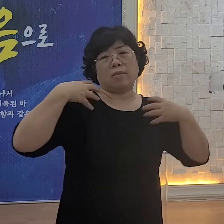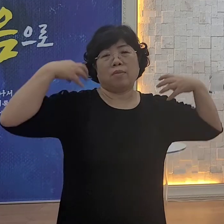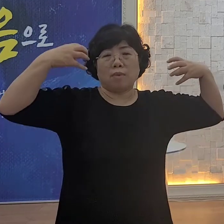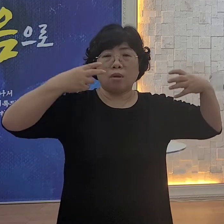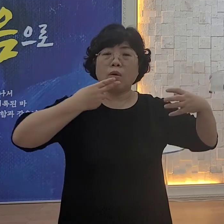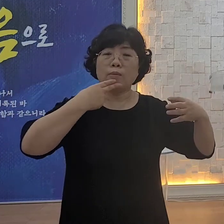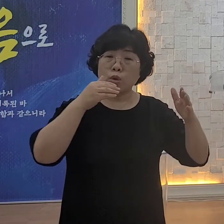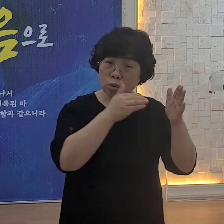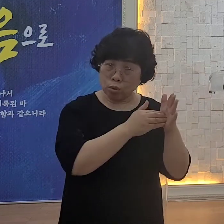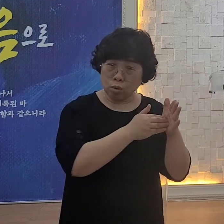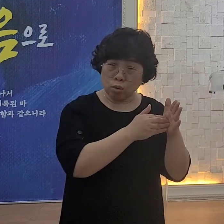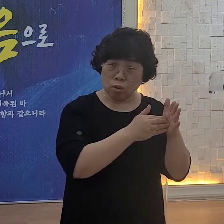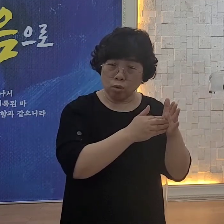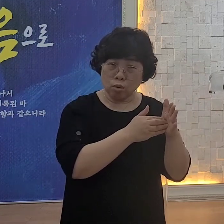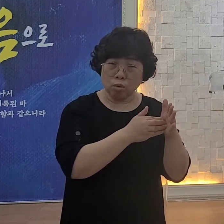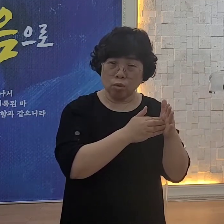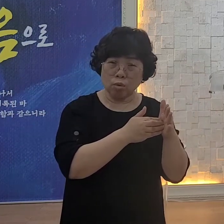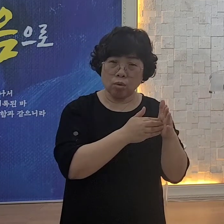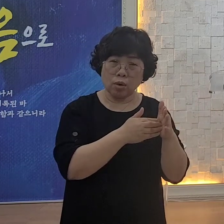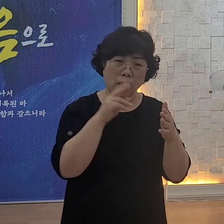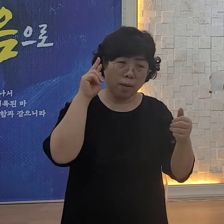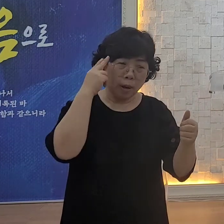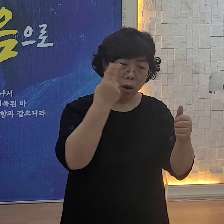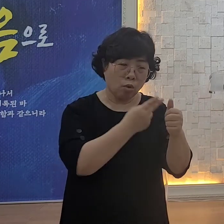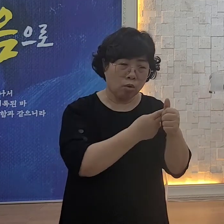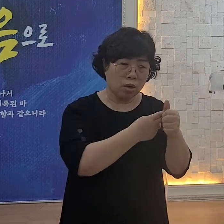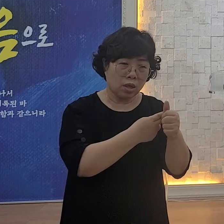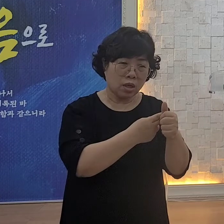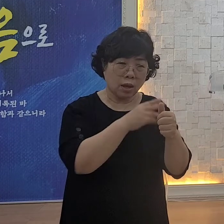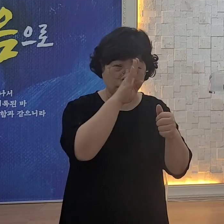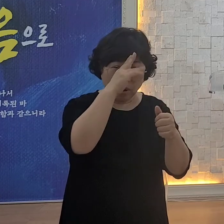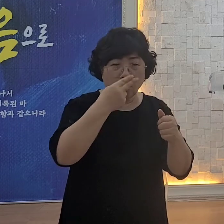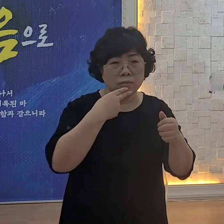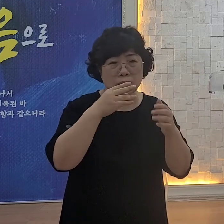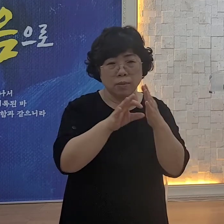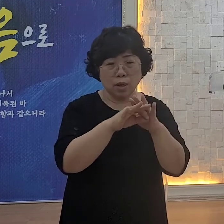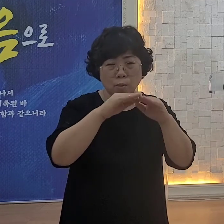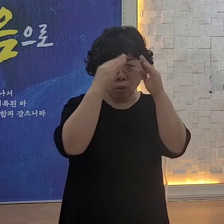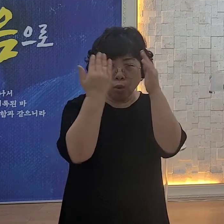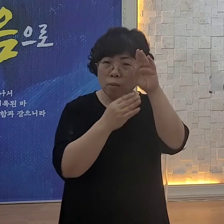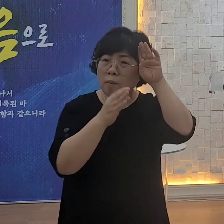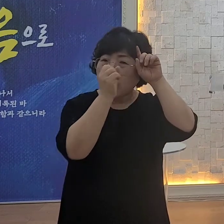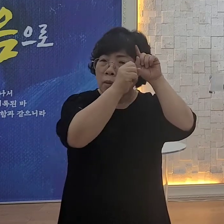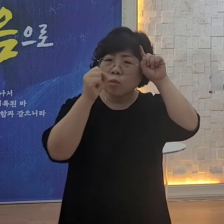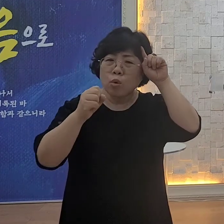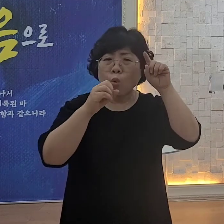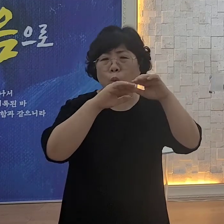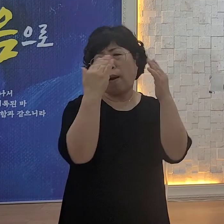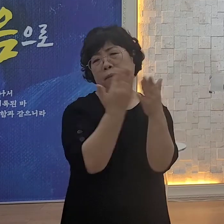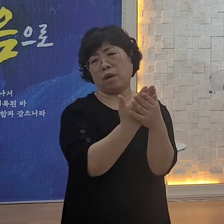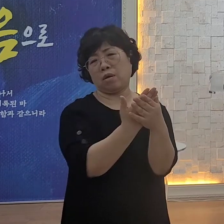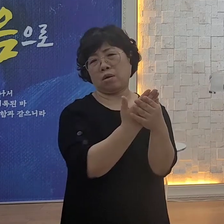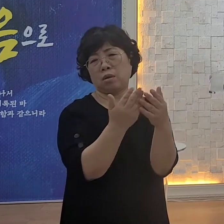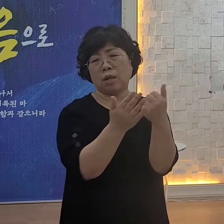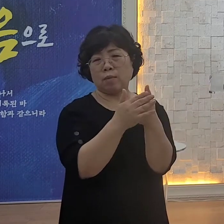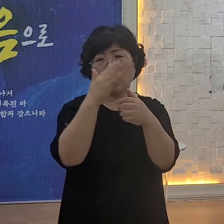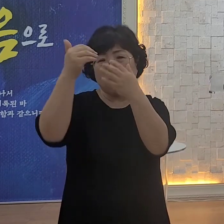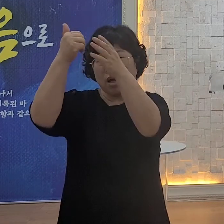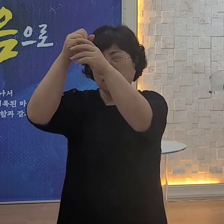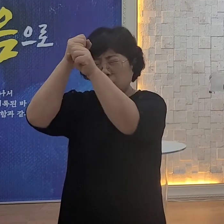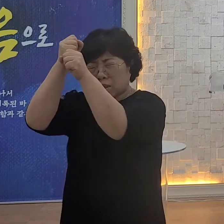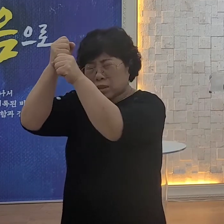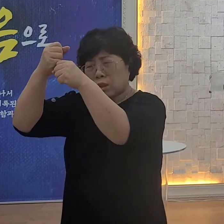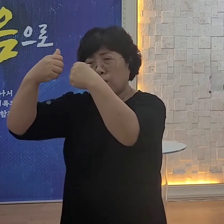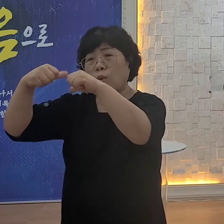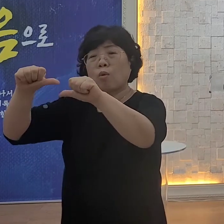그리고 그 약함이 누구를 의지하는 능력이요? 그리스도를 의지하게 되는. 그래서 나를 의지하지 아니하고